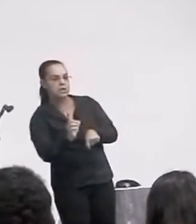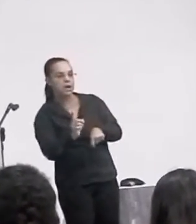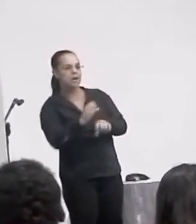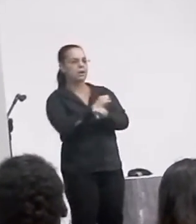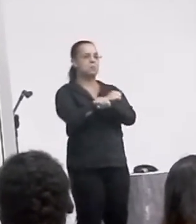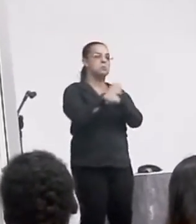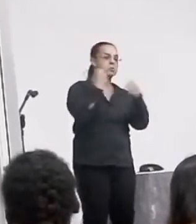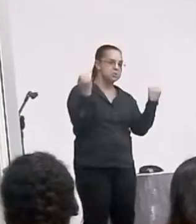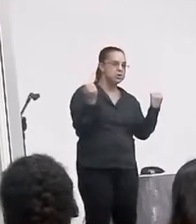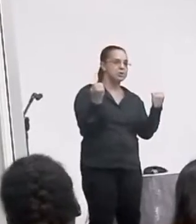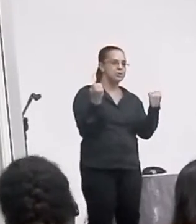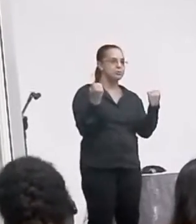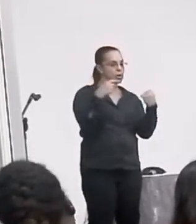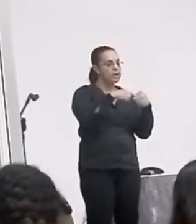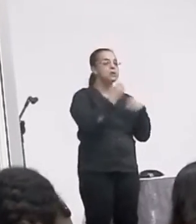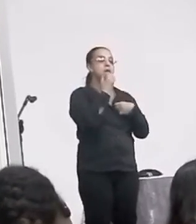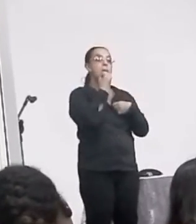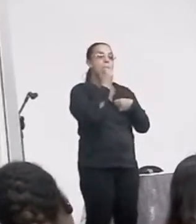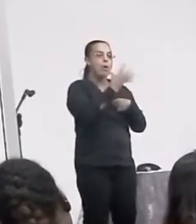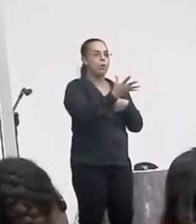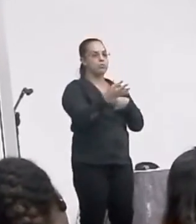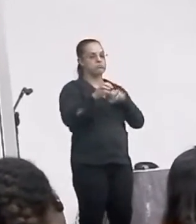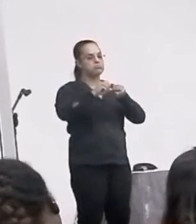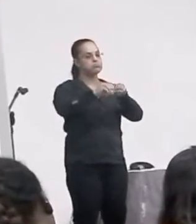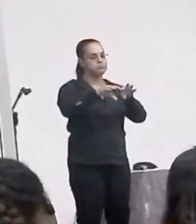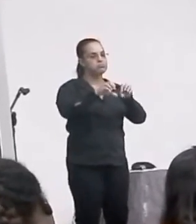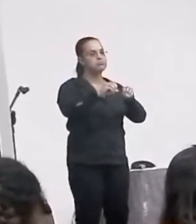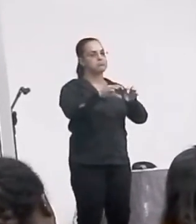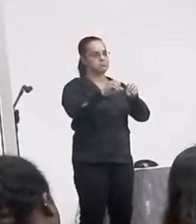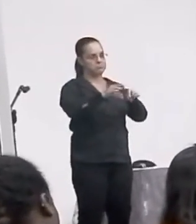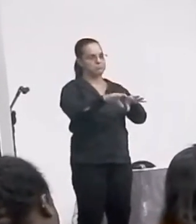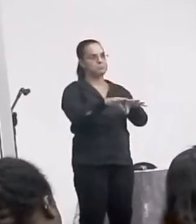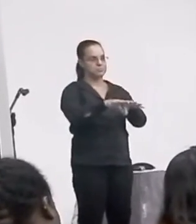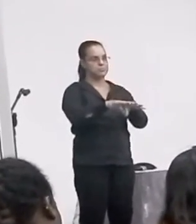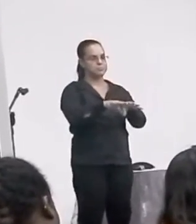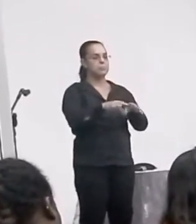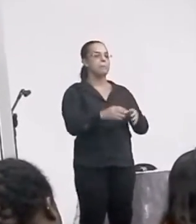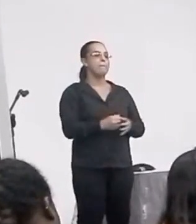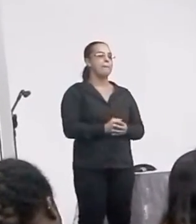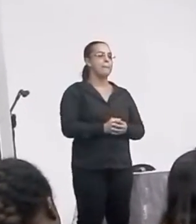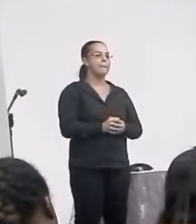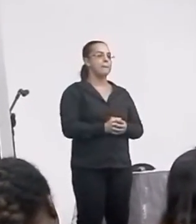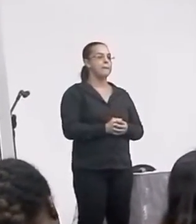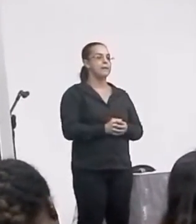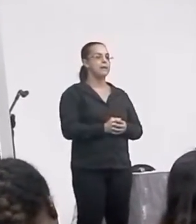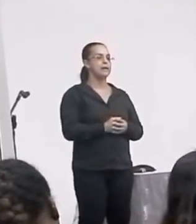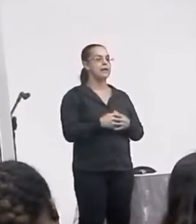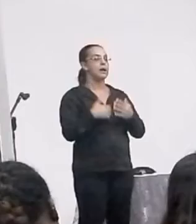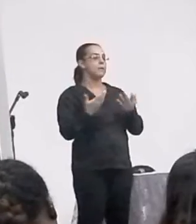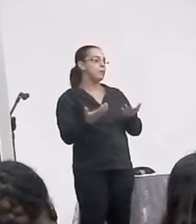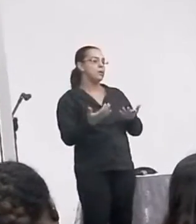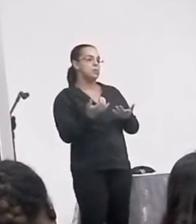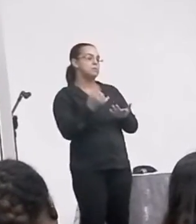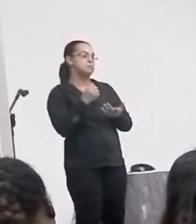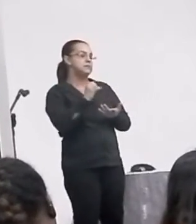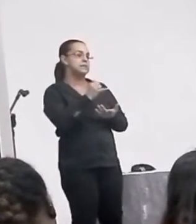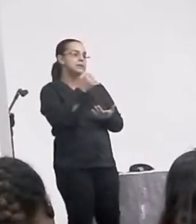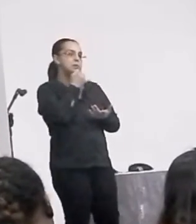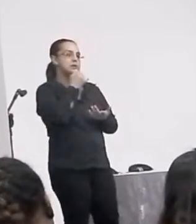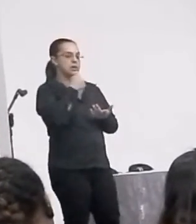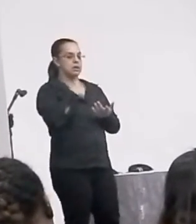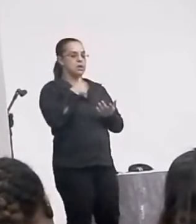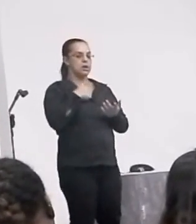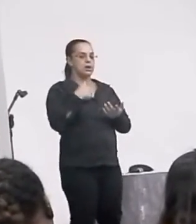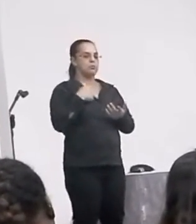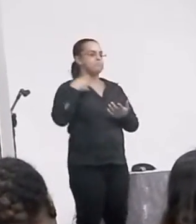isso, eu acho, funciona se a sua própria apresentação e entusiasmo então